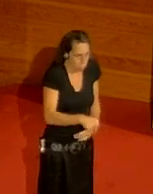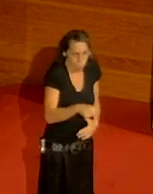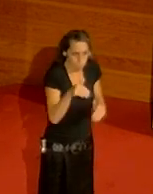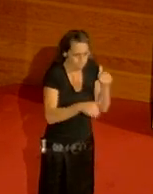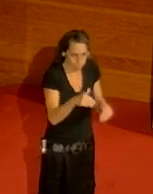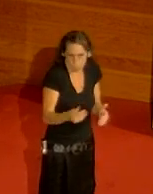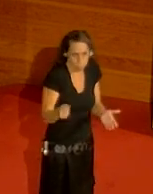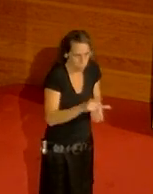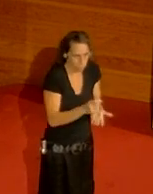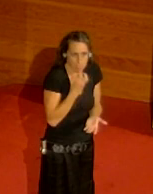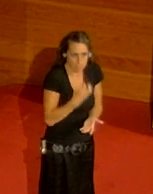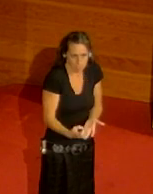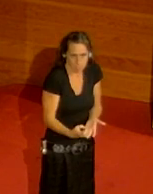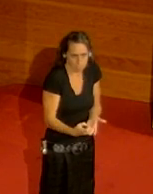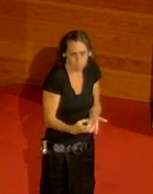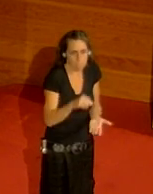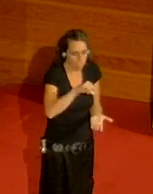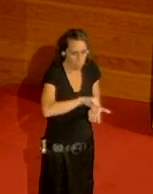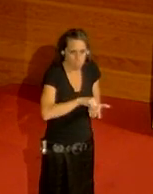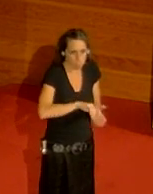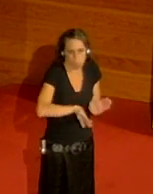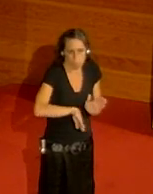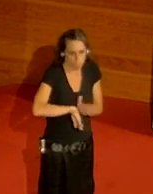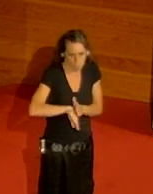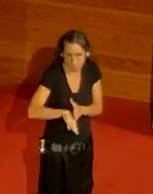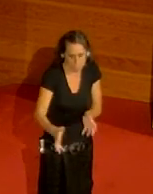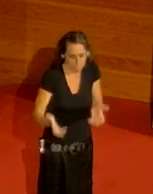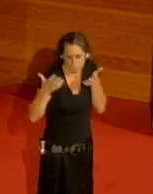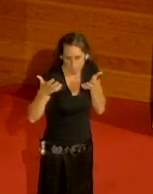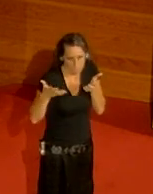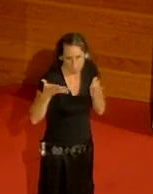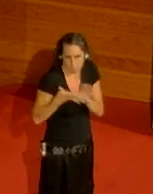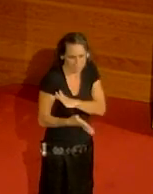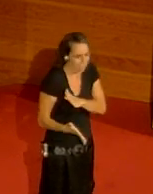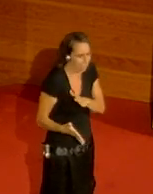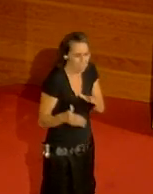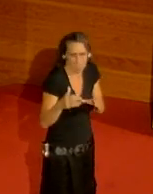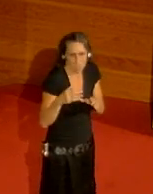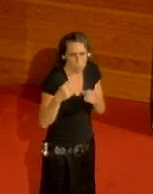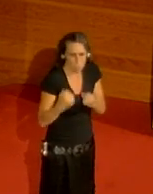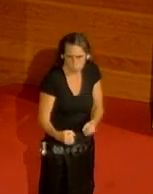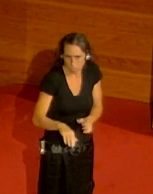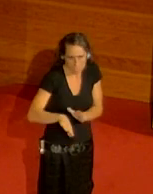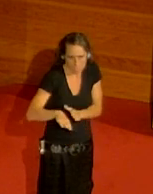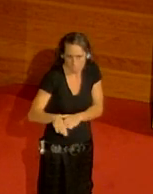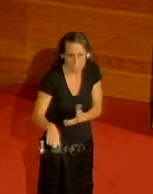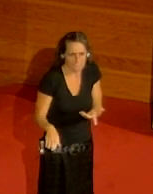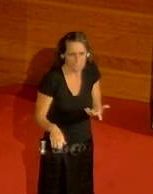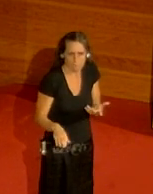habría el centro derecha ganaría ya ni siquiera el partido más votado la ultraderecha perdería